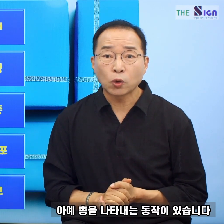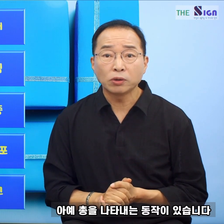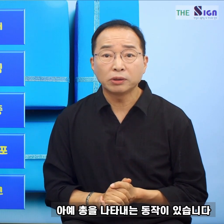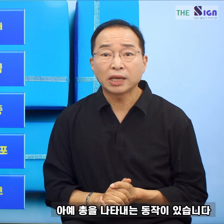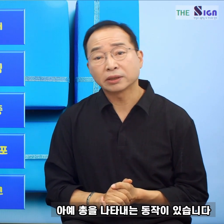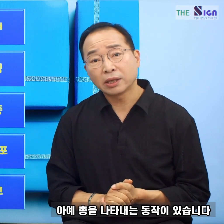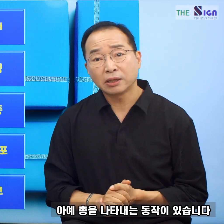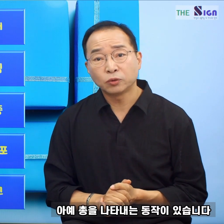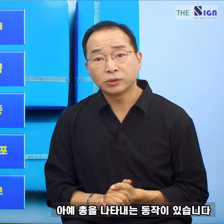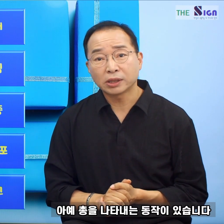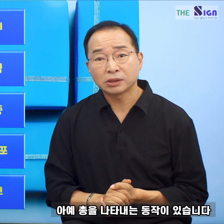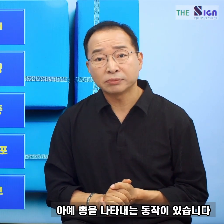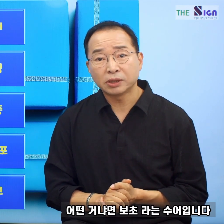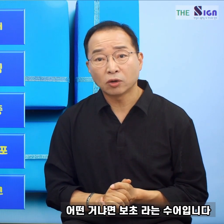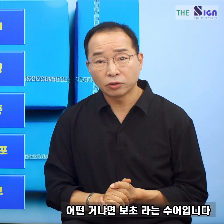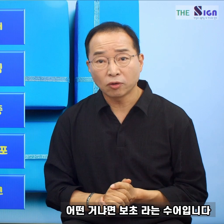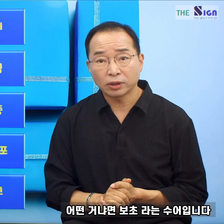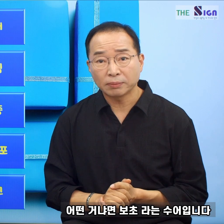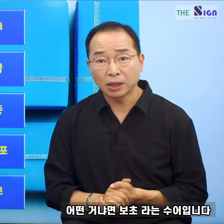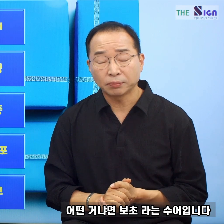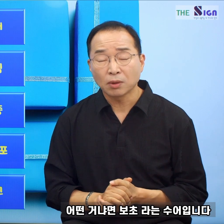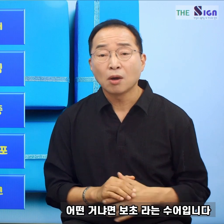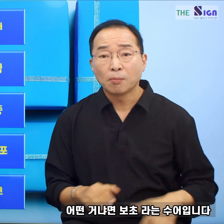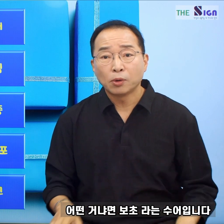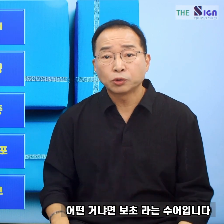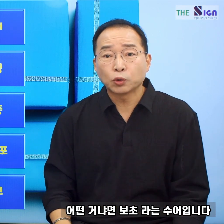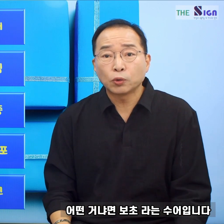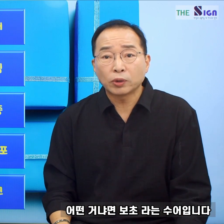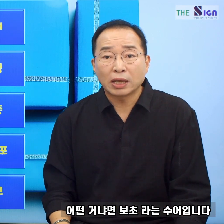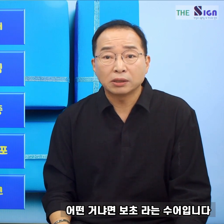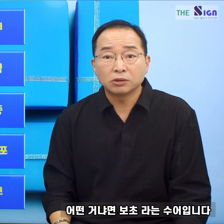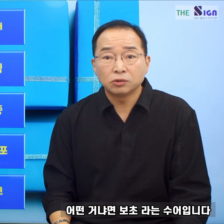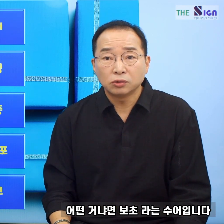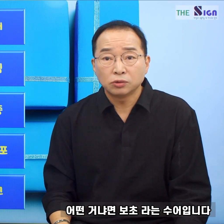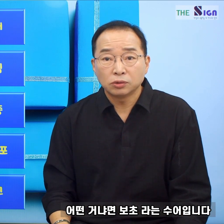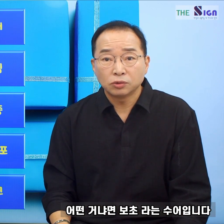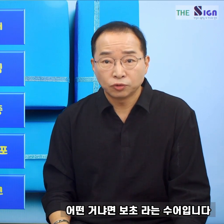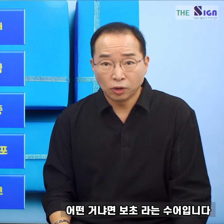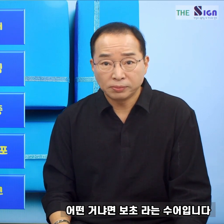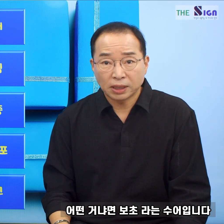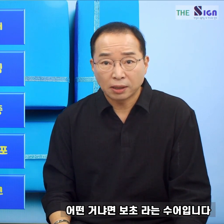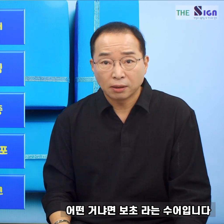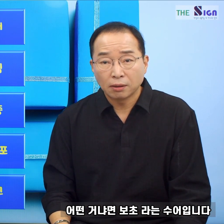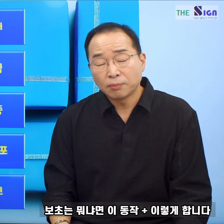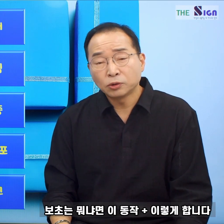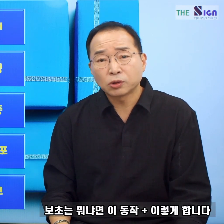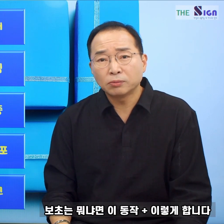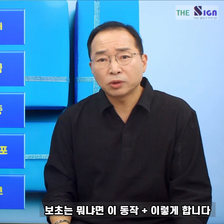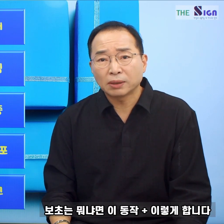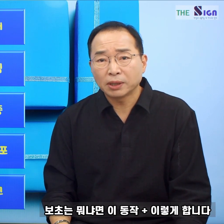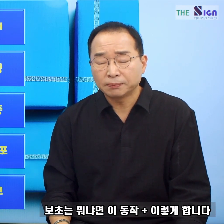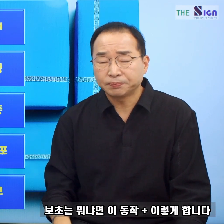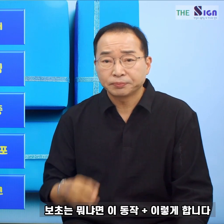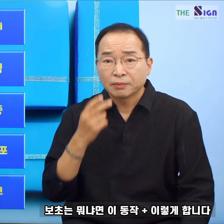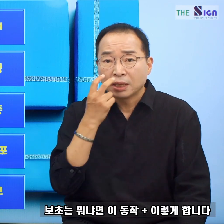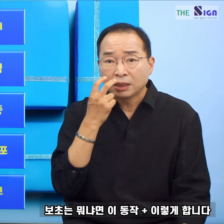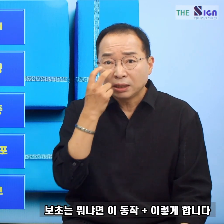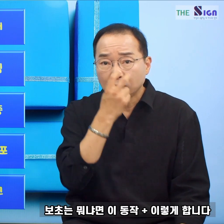총을 나타내는 동작이 있습니다. 어떤 거냐면 보초라는 수어입니다. 보초는 뭐냐면 이